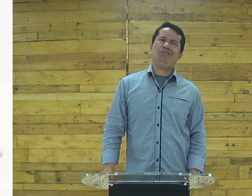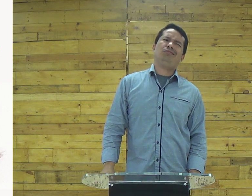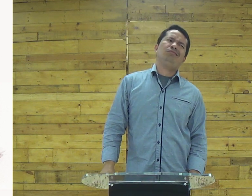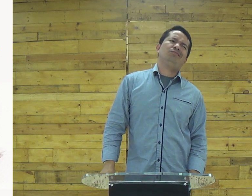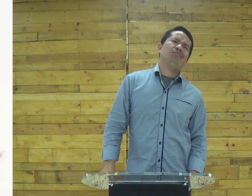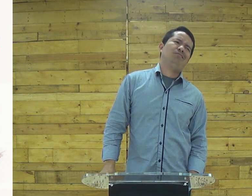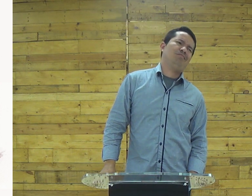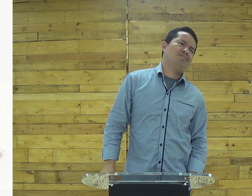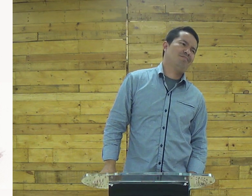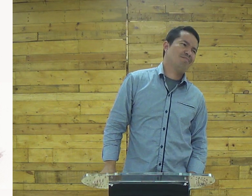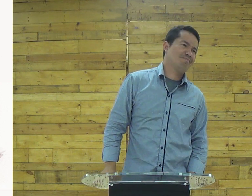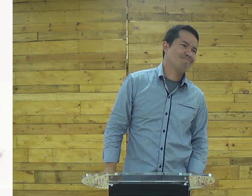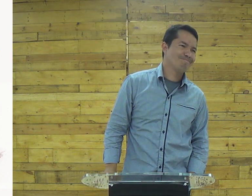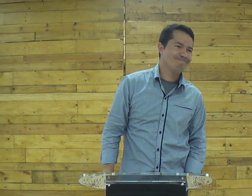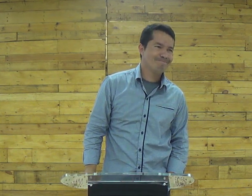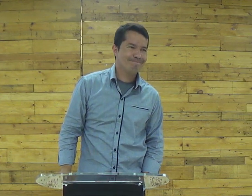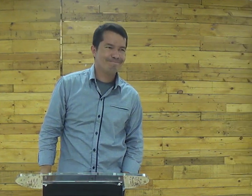pelo que o mundo oferece.